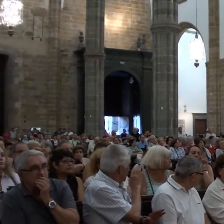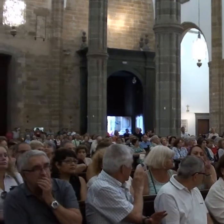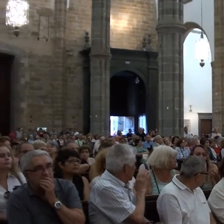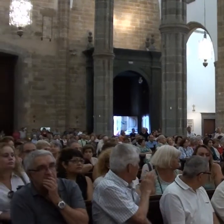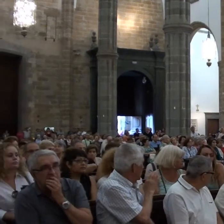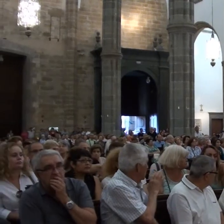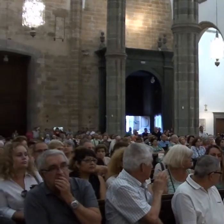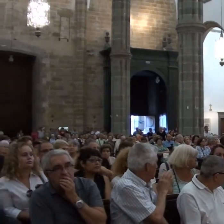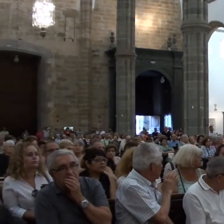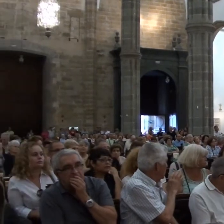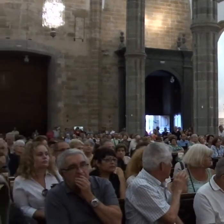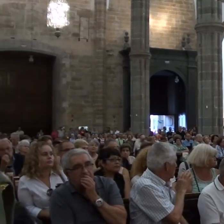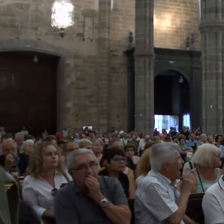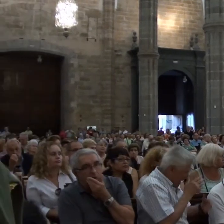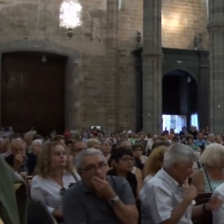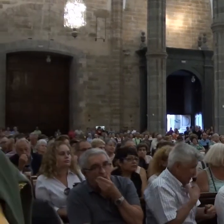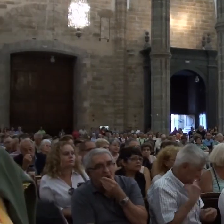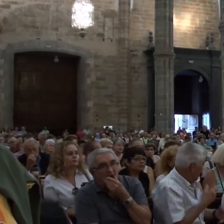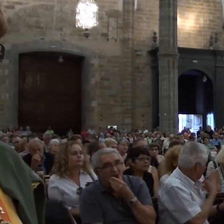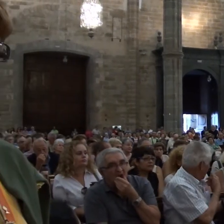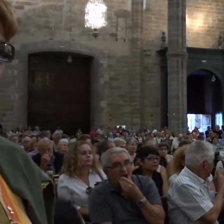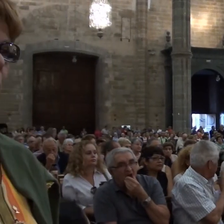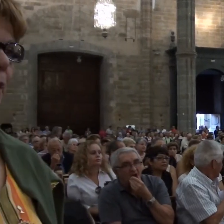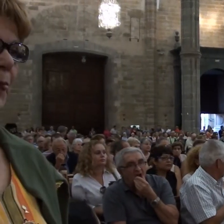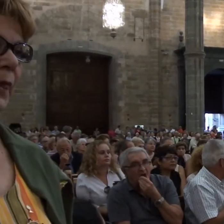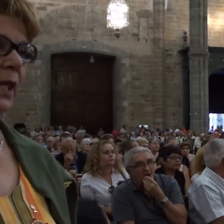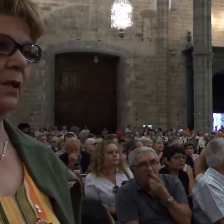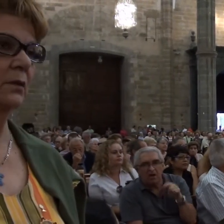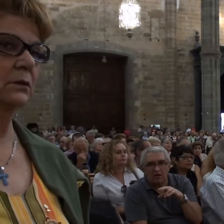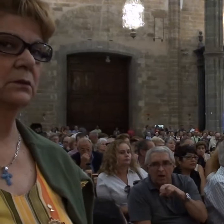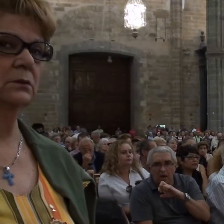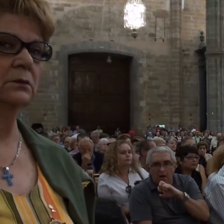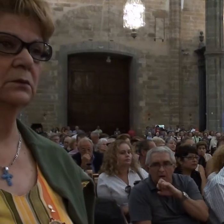tú has creído a la palabra del señor